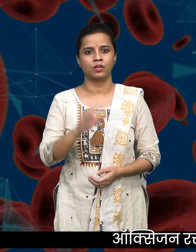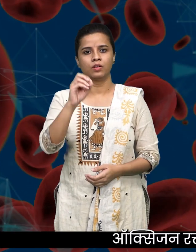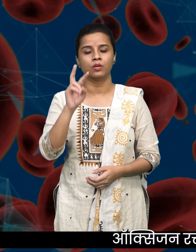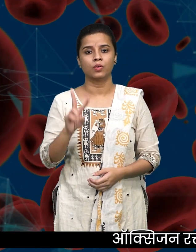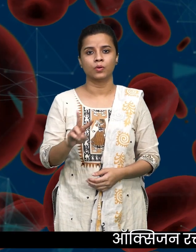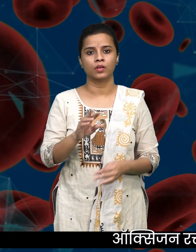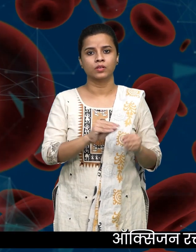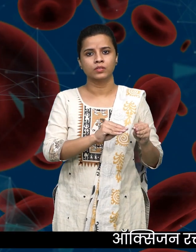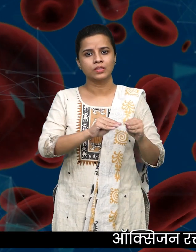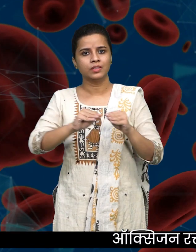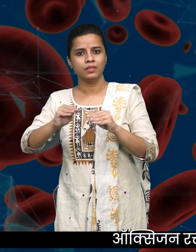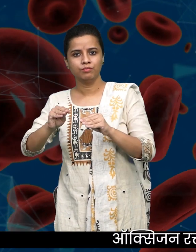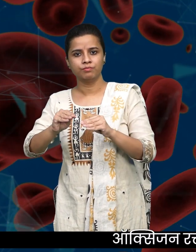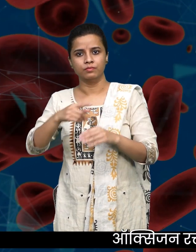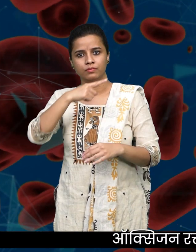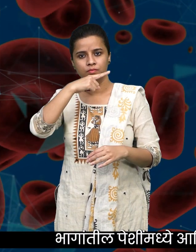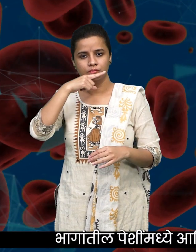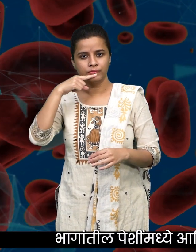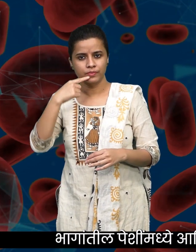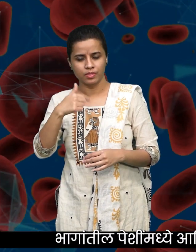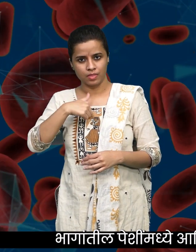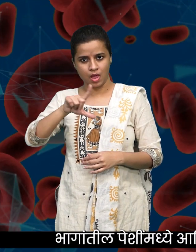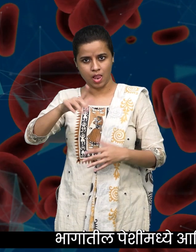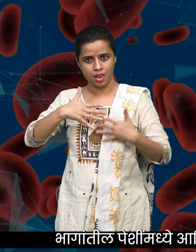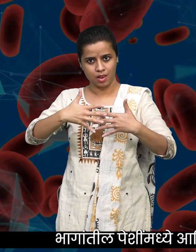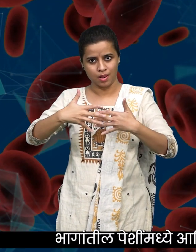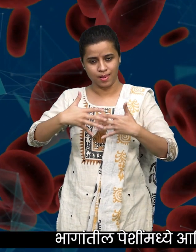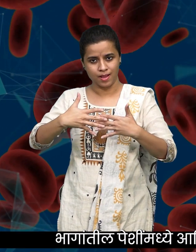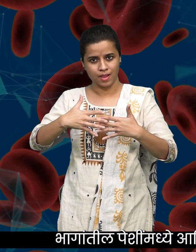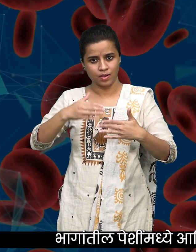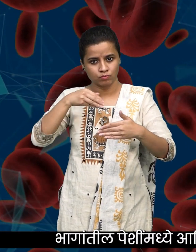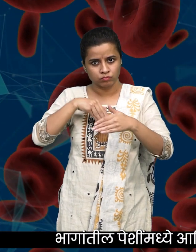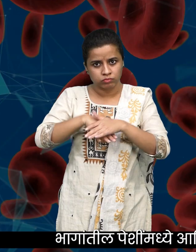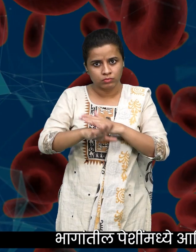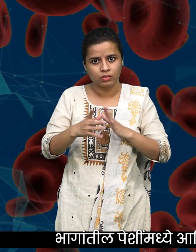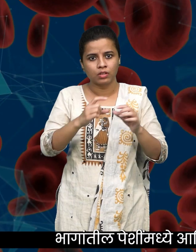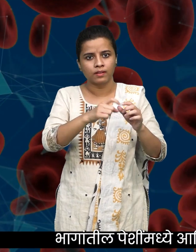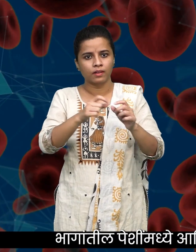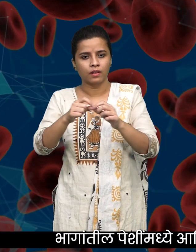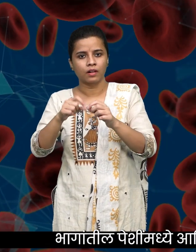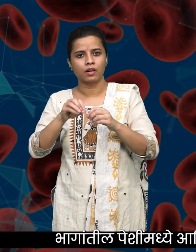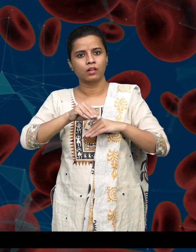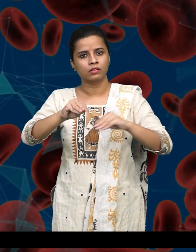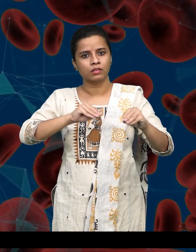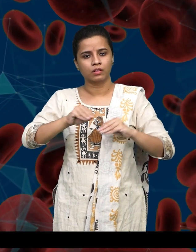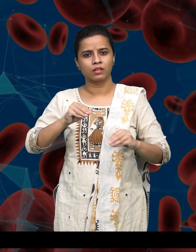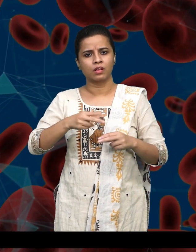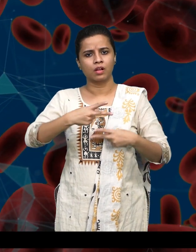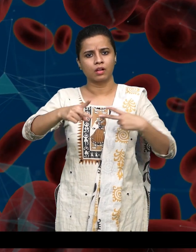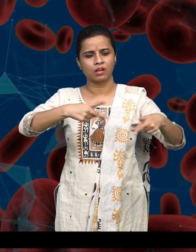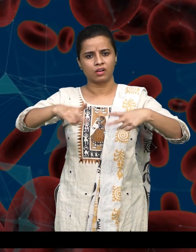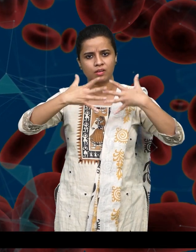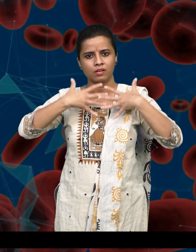ऑक्सिजन रक्ताद्वारे फुफ्फुसातून शरीराच्या विविध भागातील पेशींमध्ये आणि कार्बन डायऑक्साईड ऊतींमधून फुफ्फुसात वाहून नेला